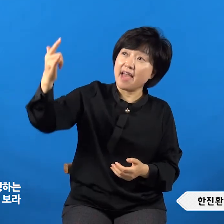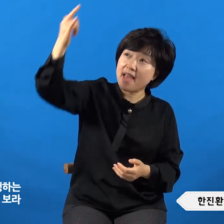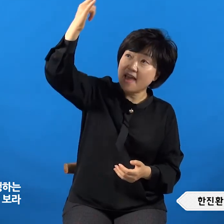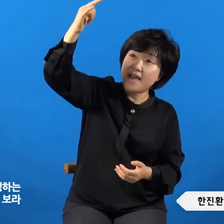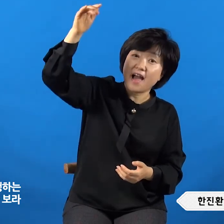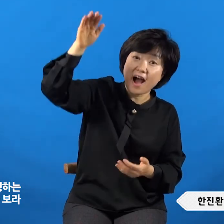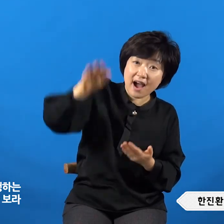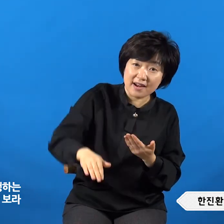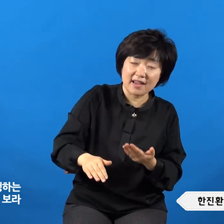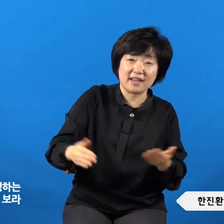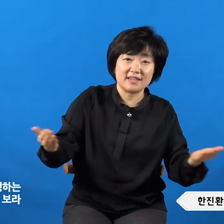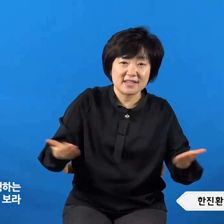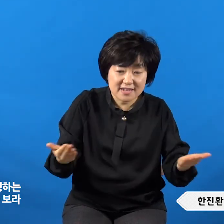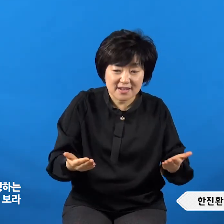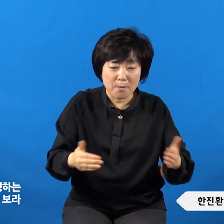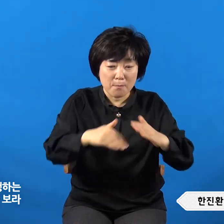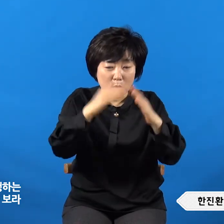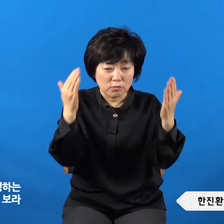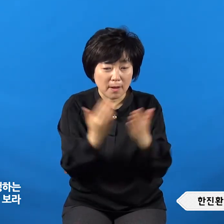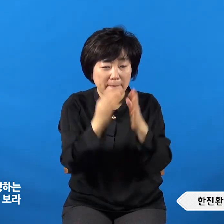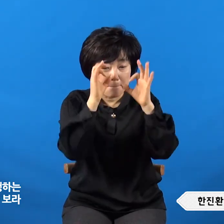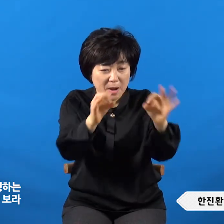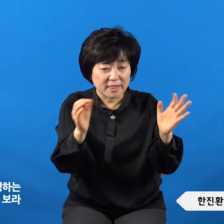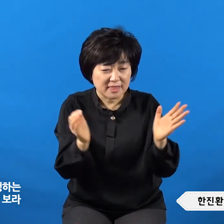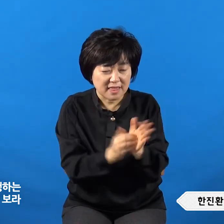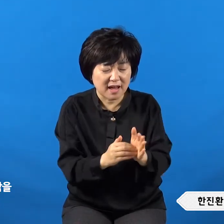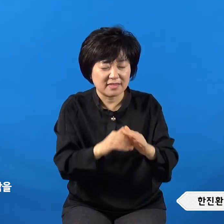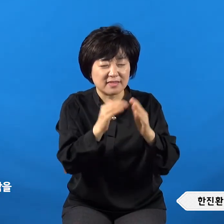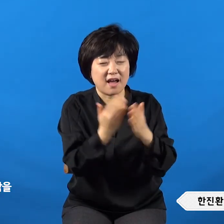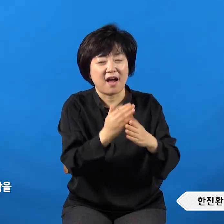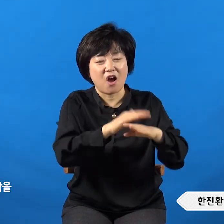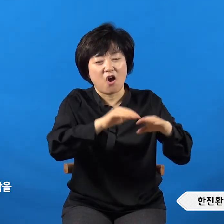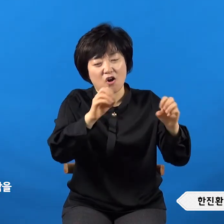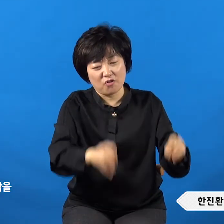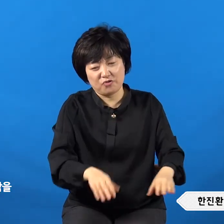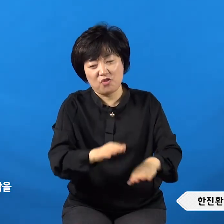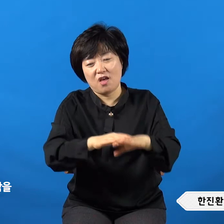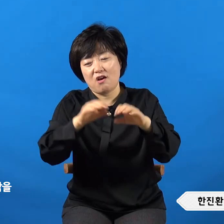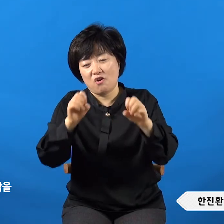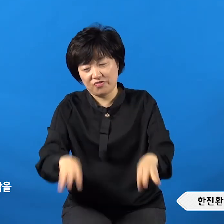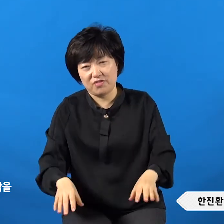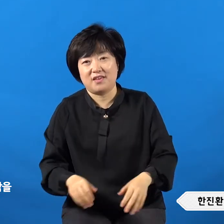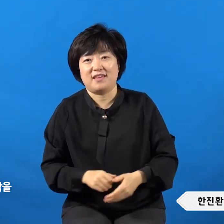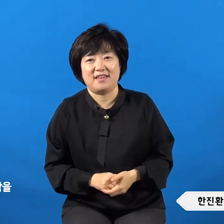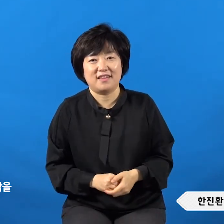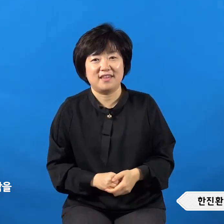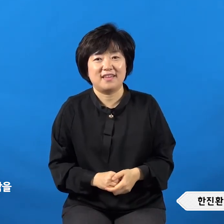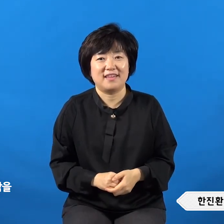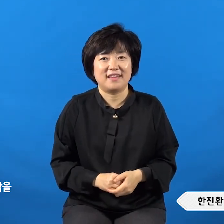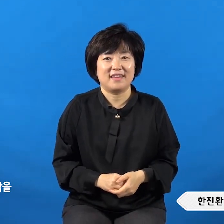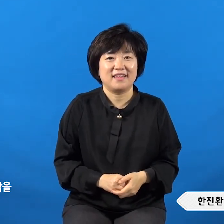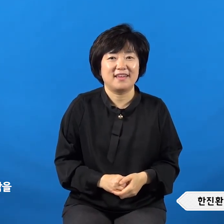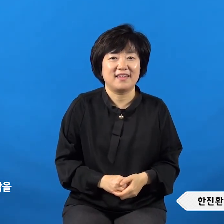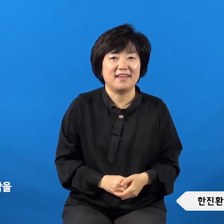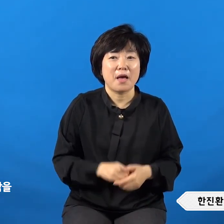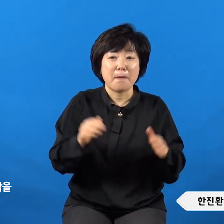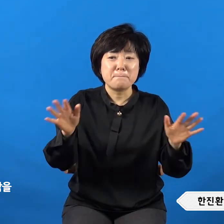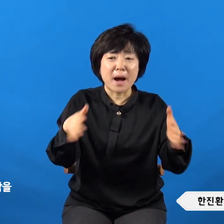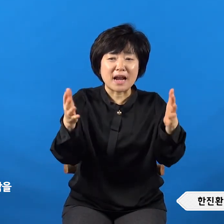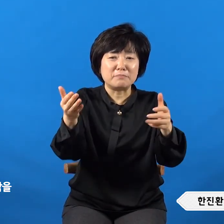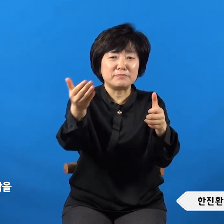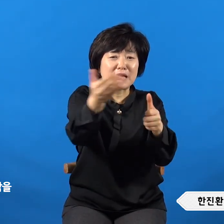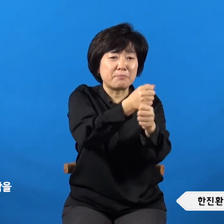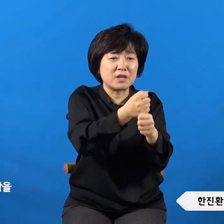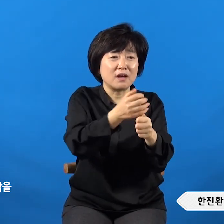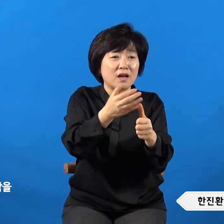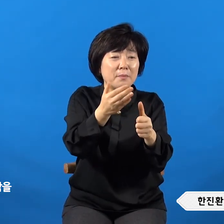해 아래에서 행하는 모든 일을 보았노라. 보라, 모두 다 헛되어 바람을 잡으려는 것이로다. 해